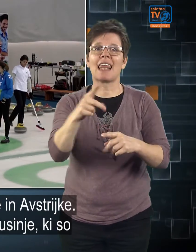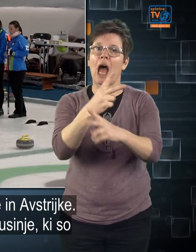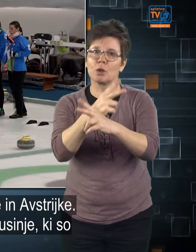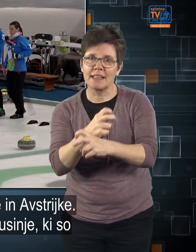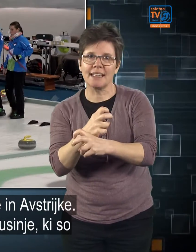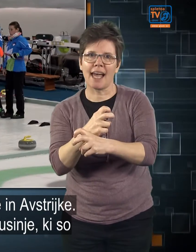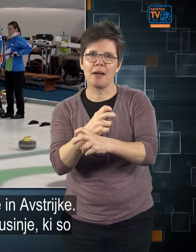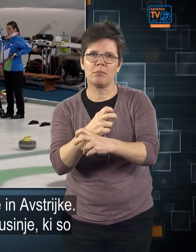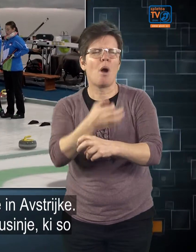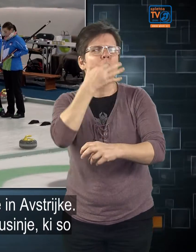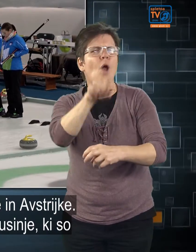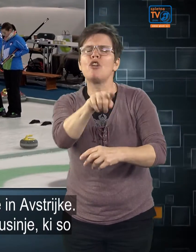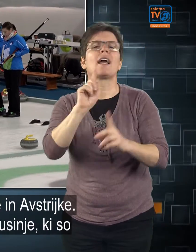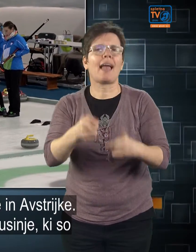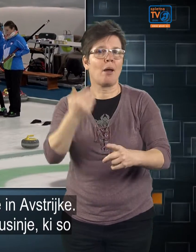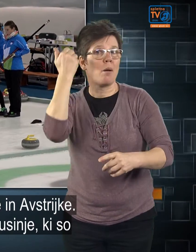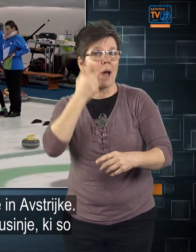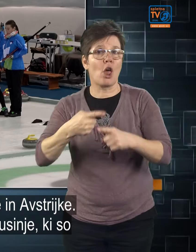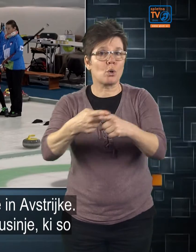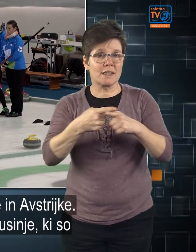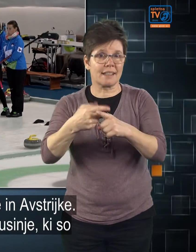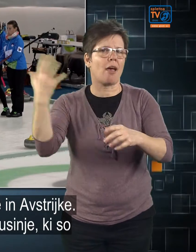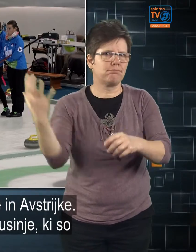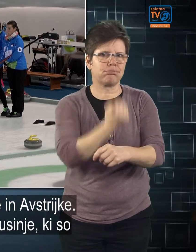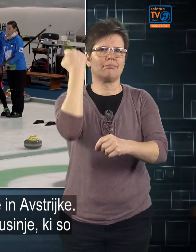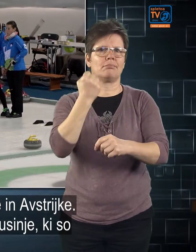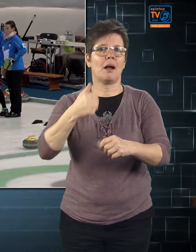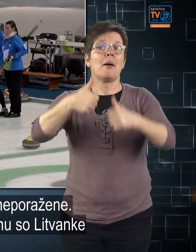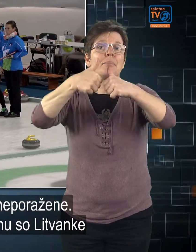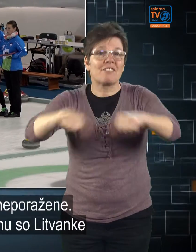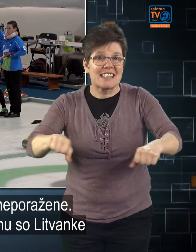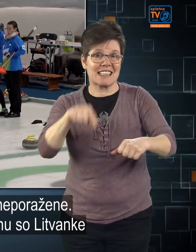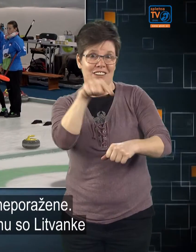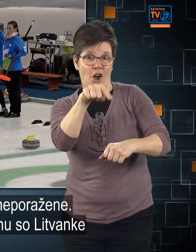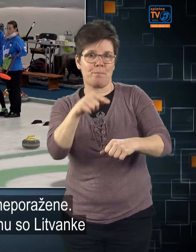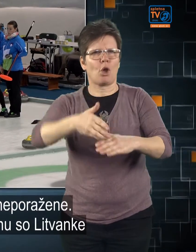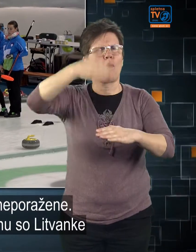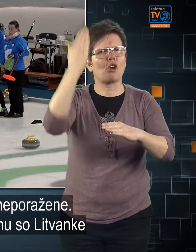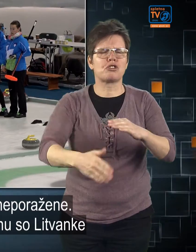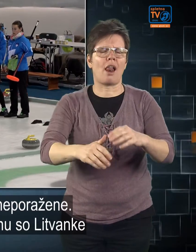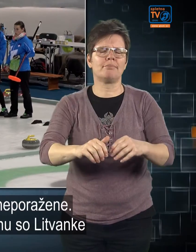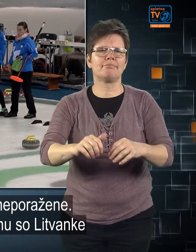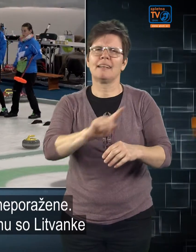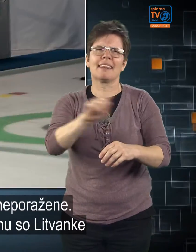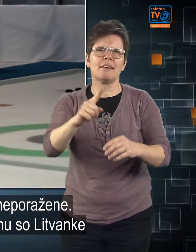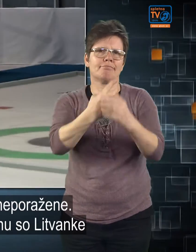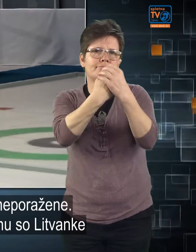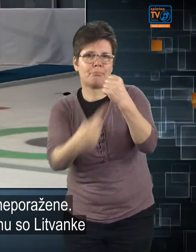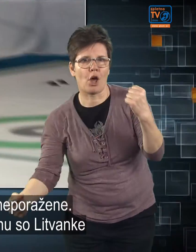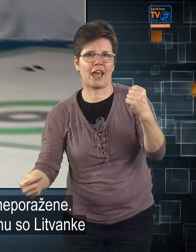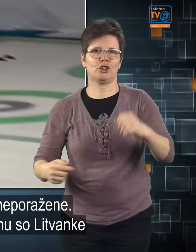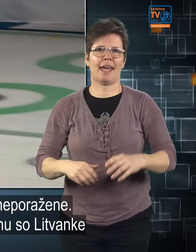Avstrijke. Boljše so bile Belorusinje, ki so prvenstvo končale neporažene.